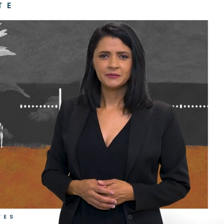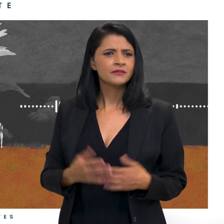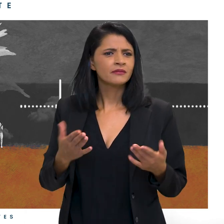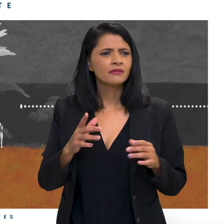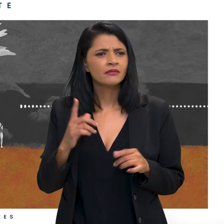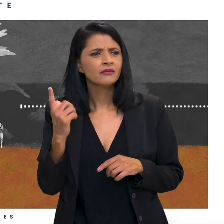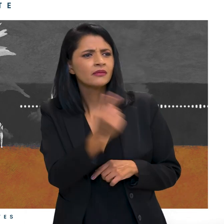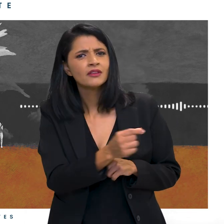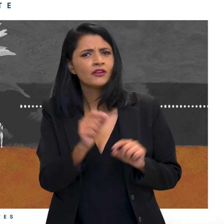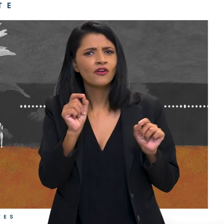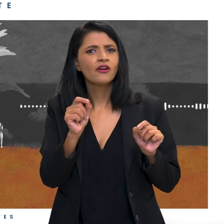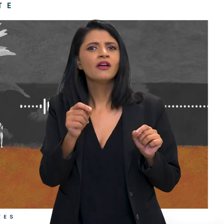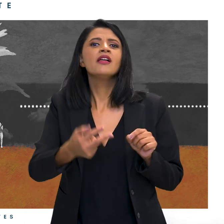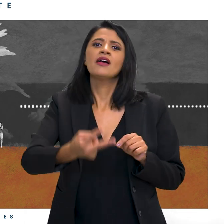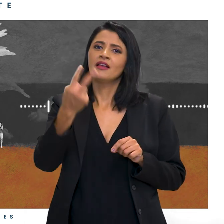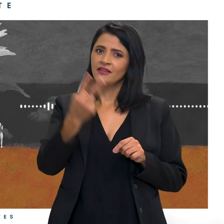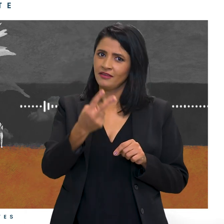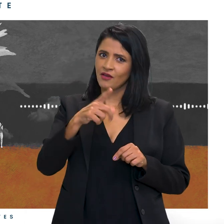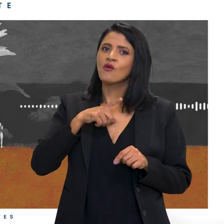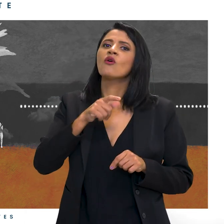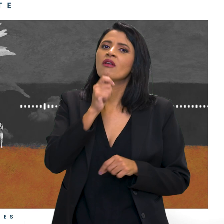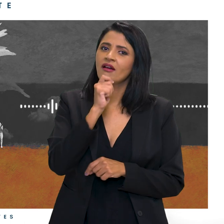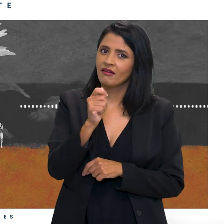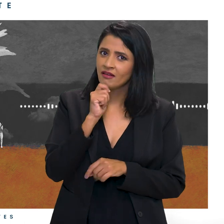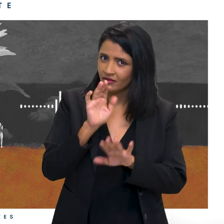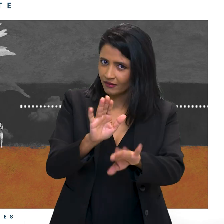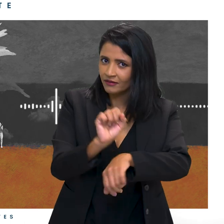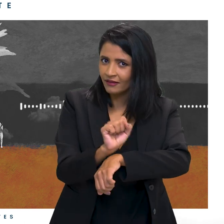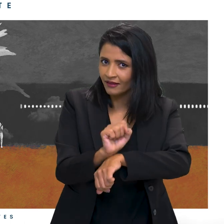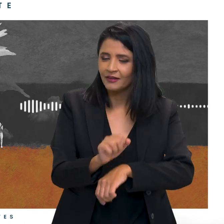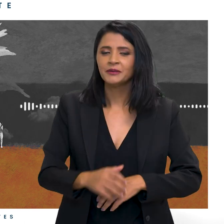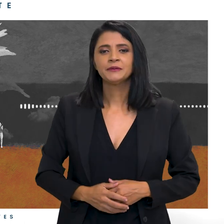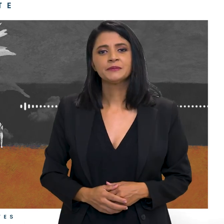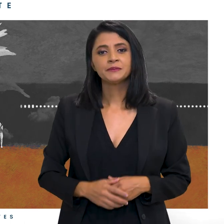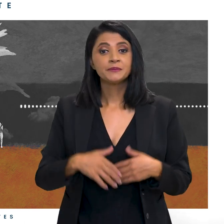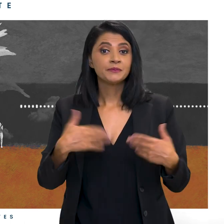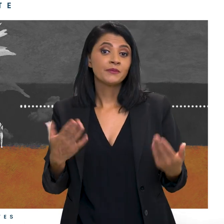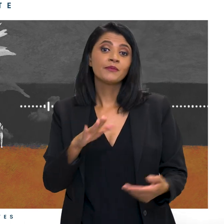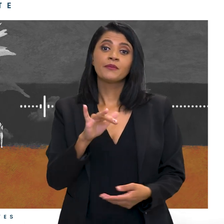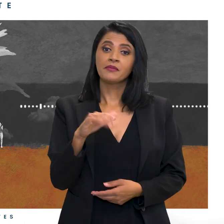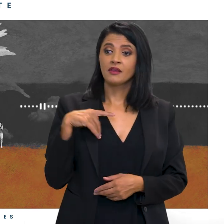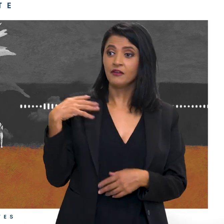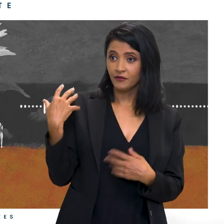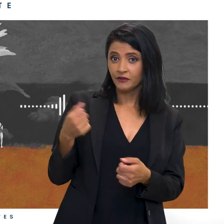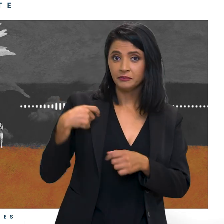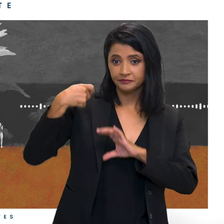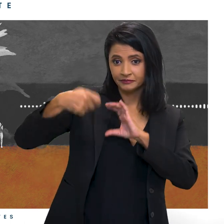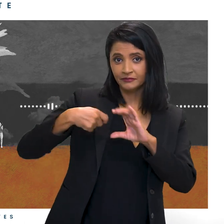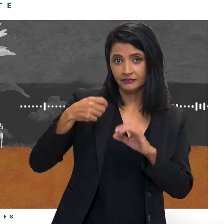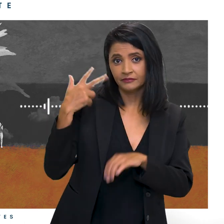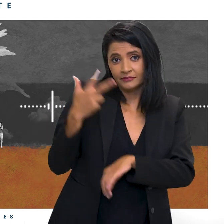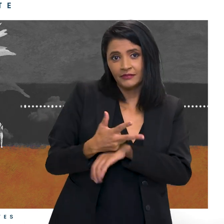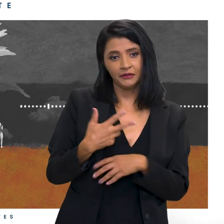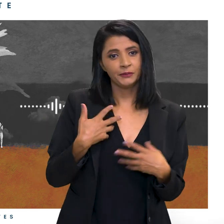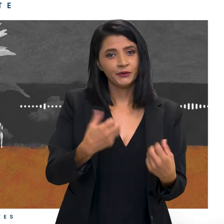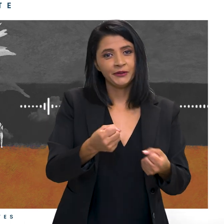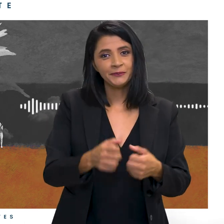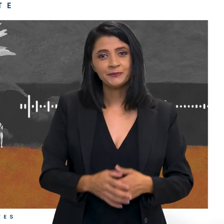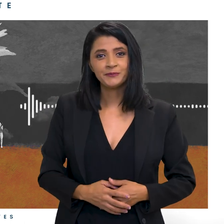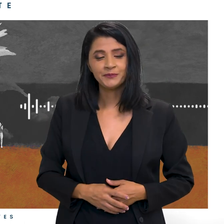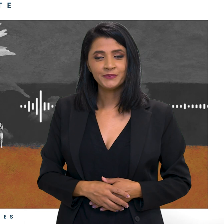Ei, ei, ei, ei, ei. Onde vocês vão? Tem a segunda parte do episódio ainda. Bom, Bia, então, bora gravar, né?